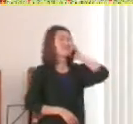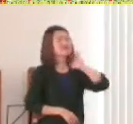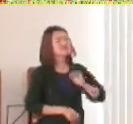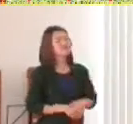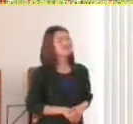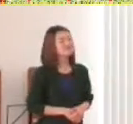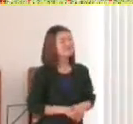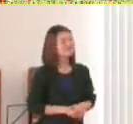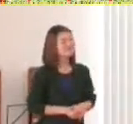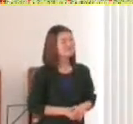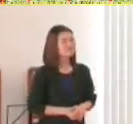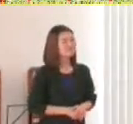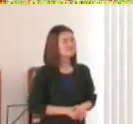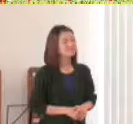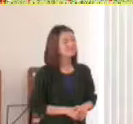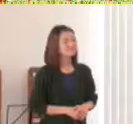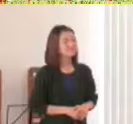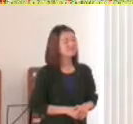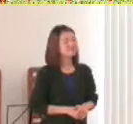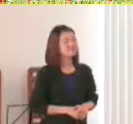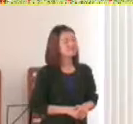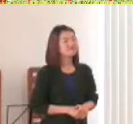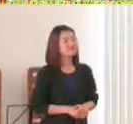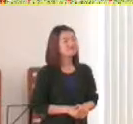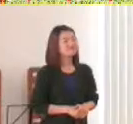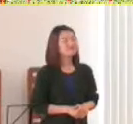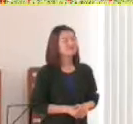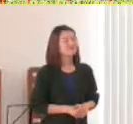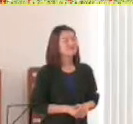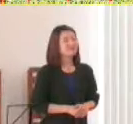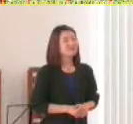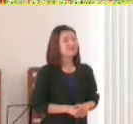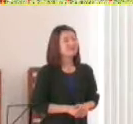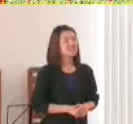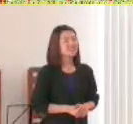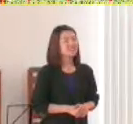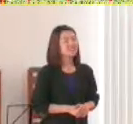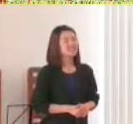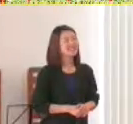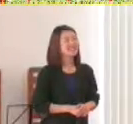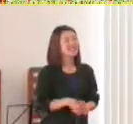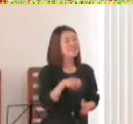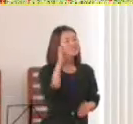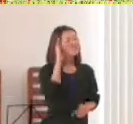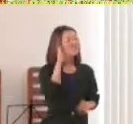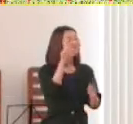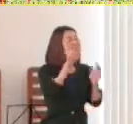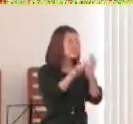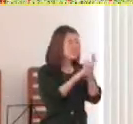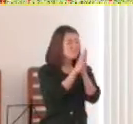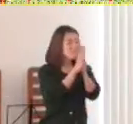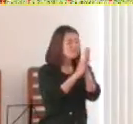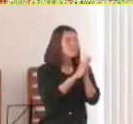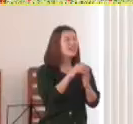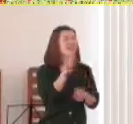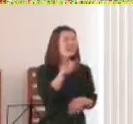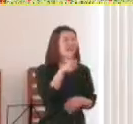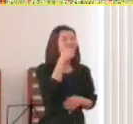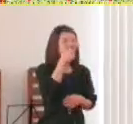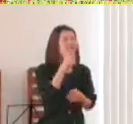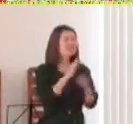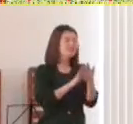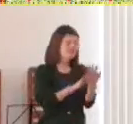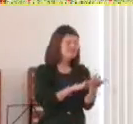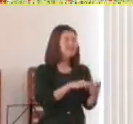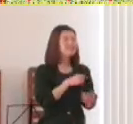ないわけですから。確かにあの人はひどい人だった、そんなことは言いませんよ。そんな人は言いません。こんなことはもう虚職